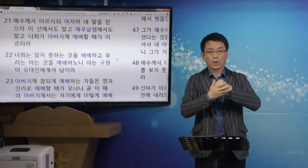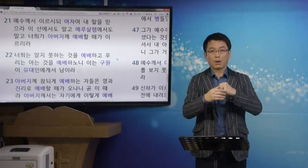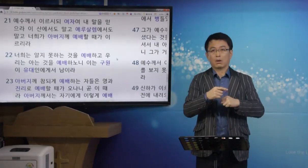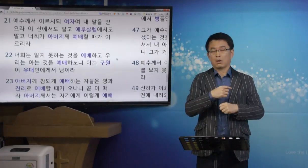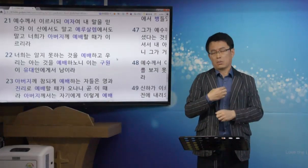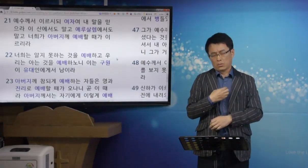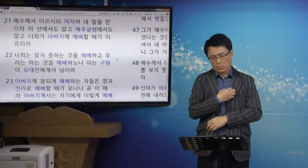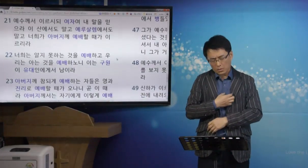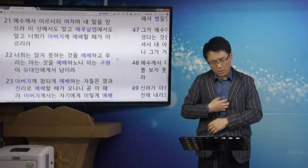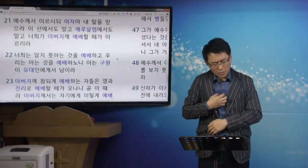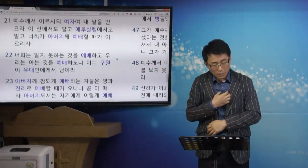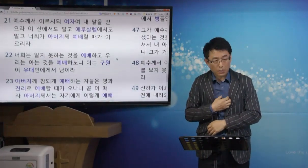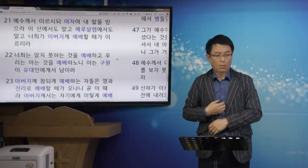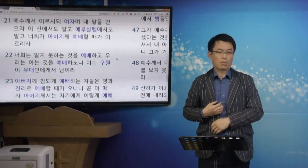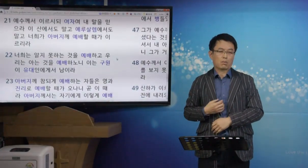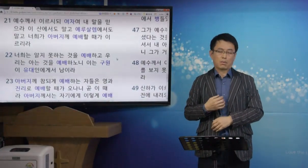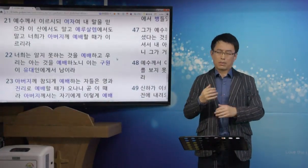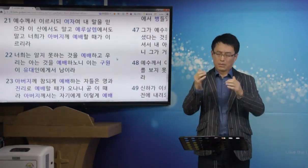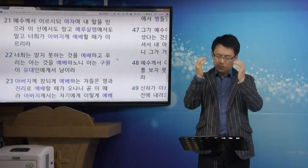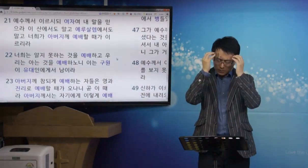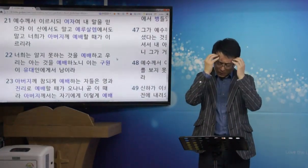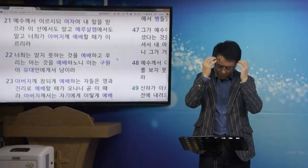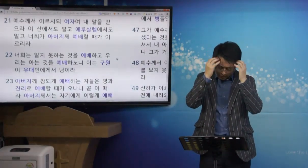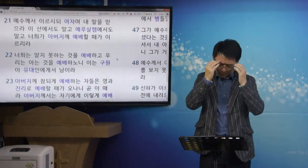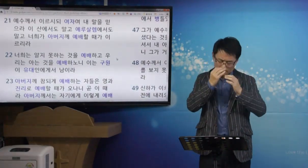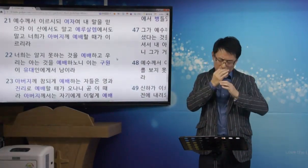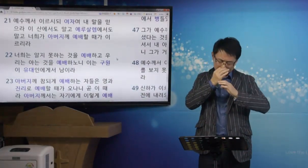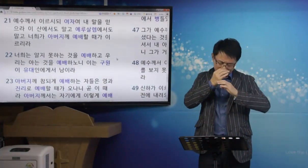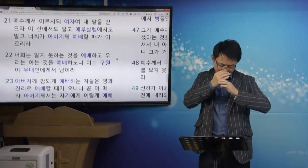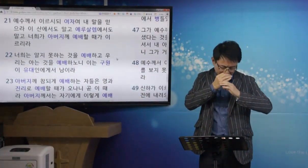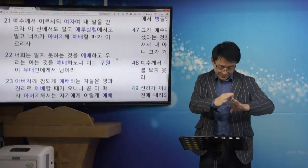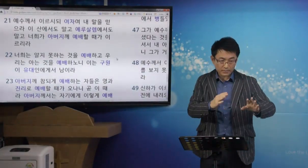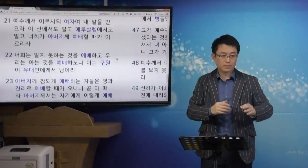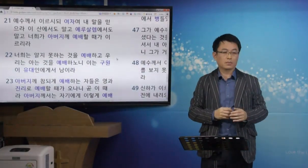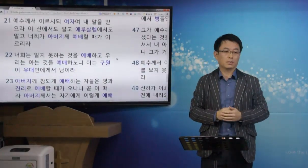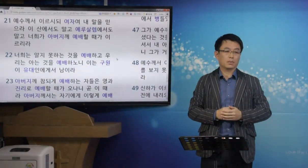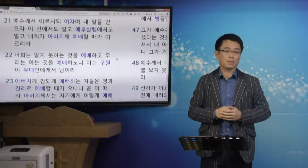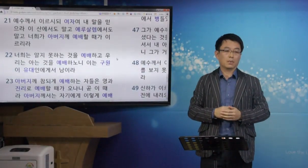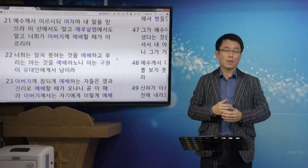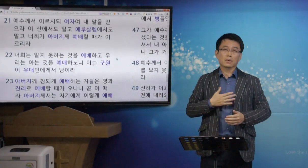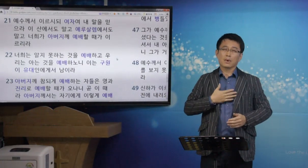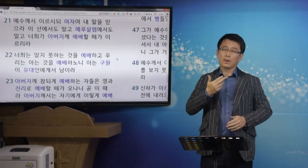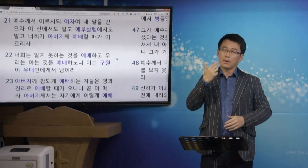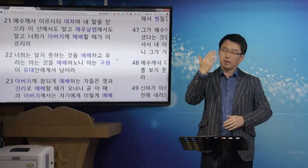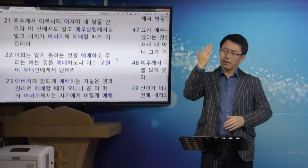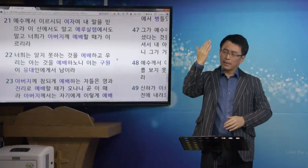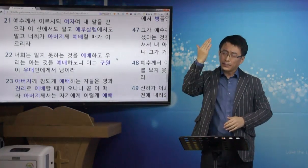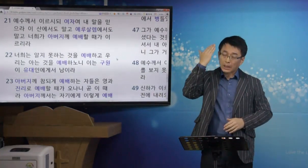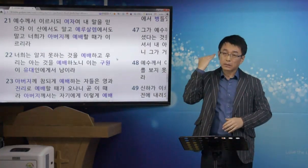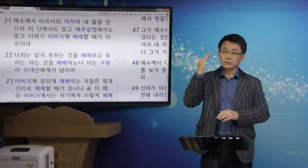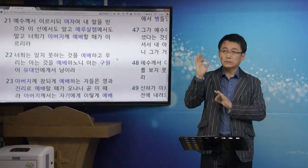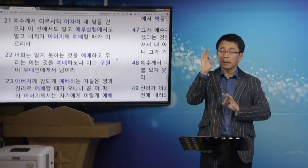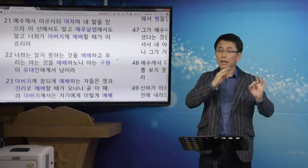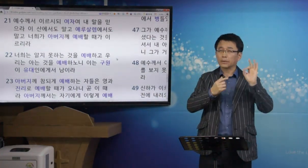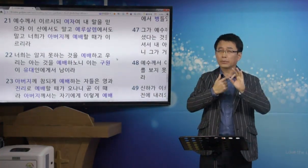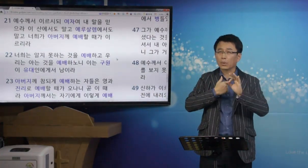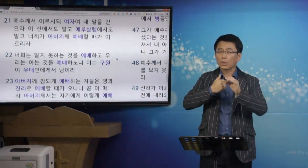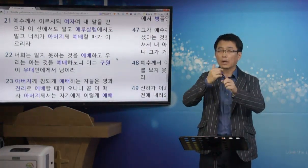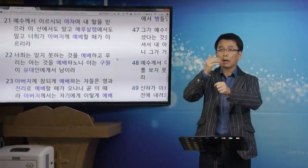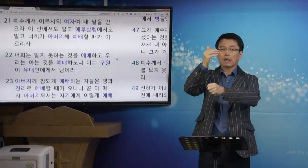족속이 되었죠. 그러면서 괴로워하고 고난 가운데 힘들게 살아가고 있습니다. 내가 예전에